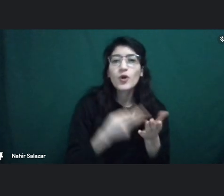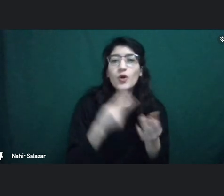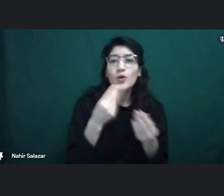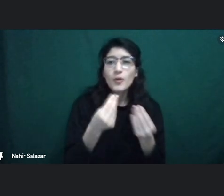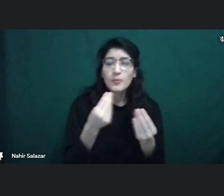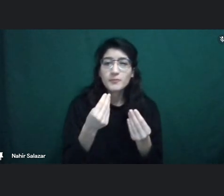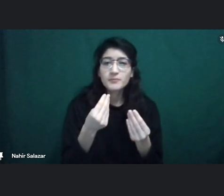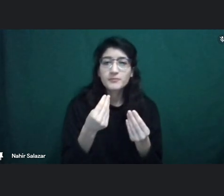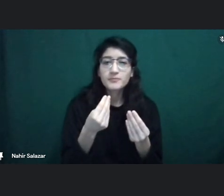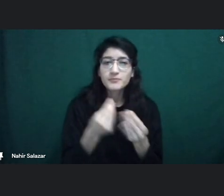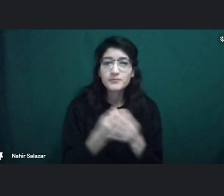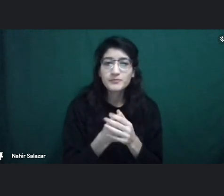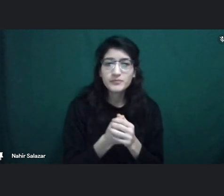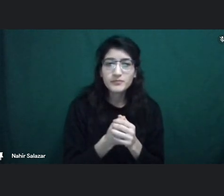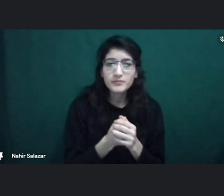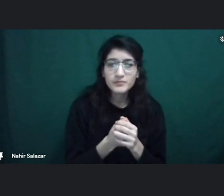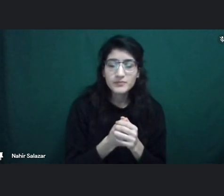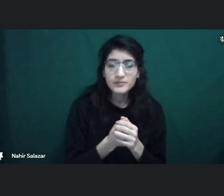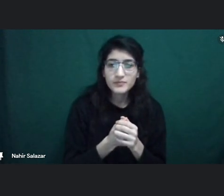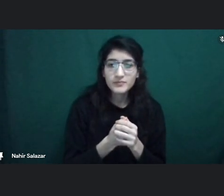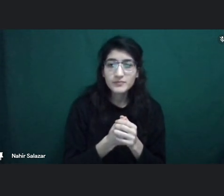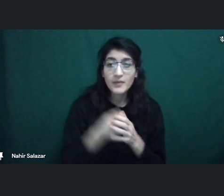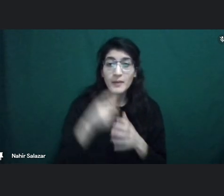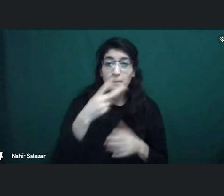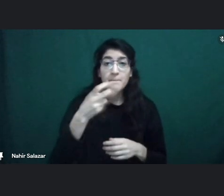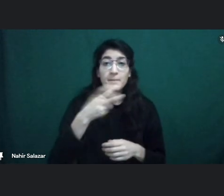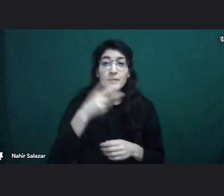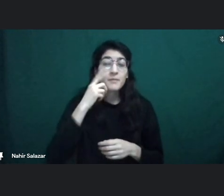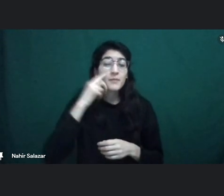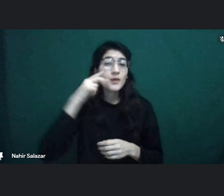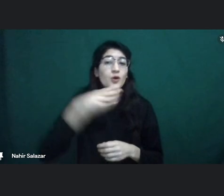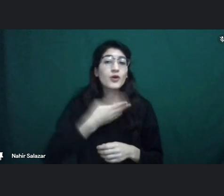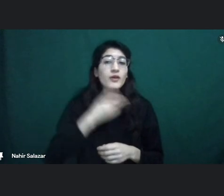Un infinitivo para proporcionar capacitación.